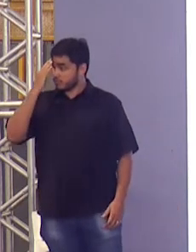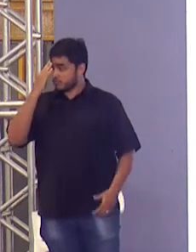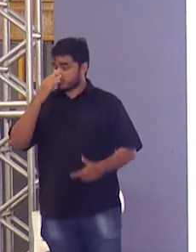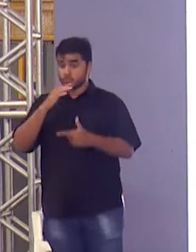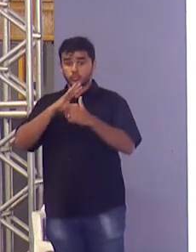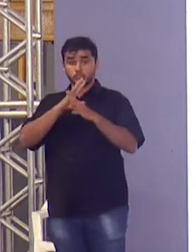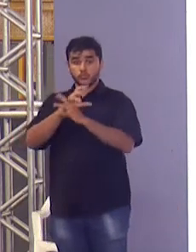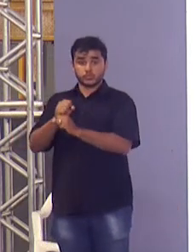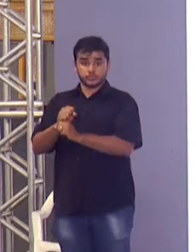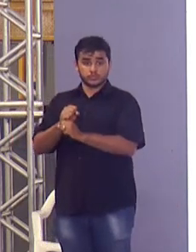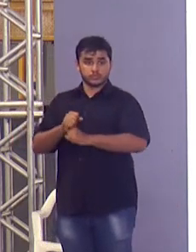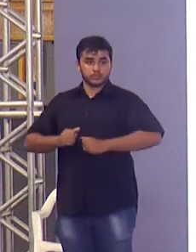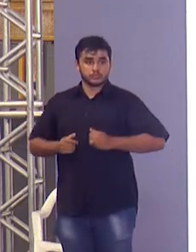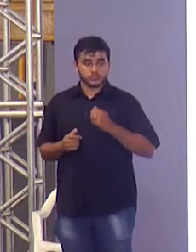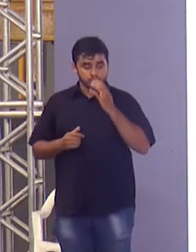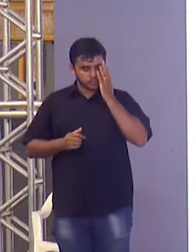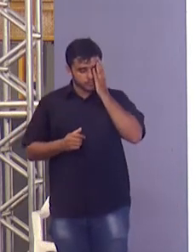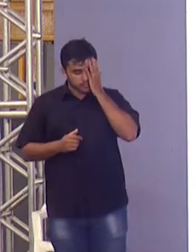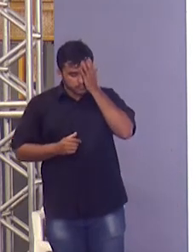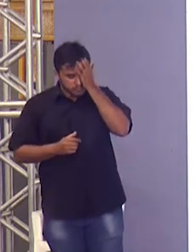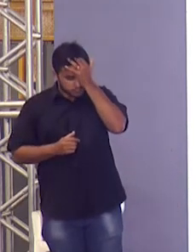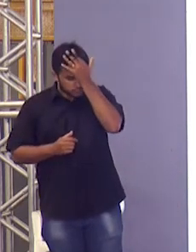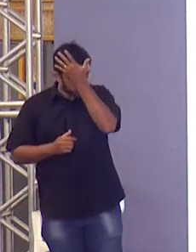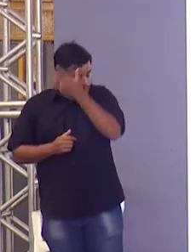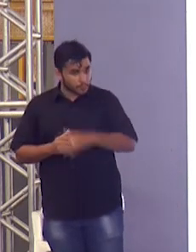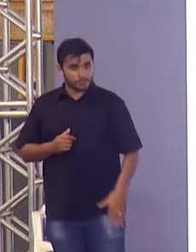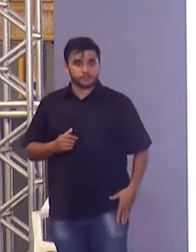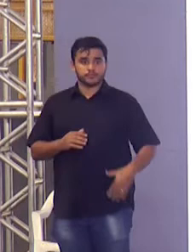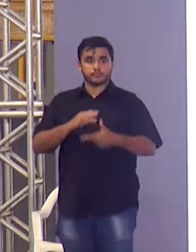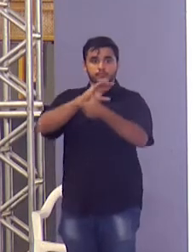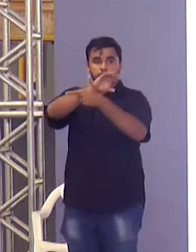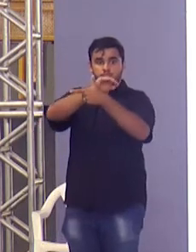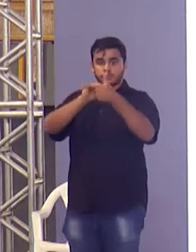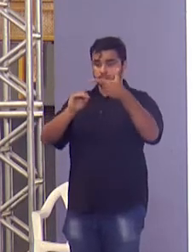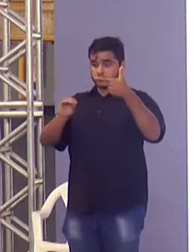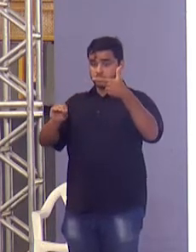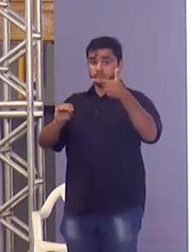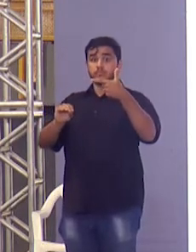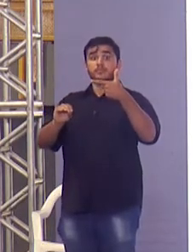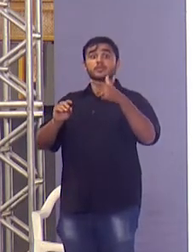resto. 1, 2, 3.